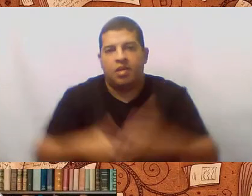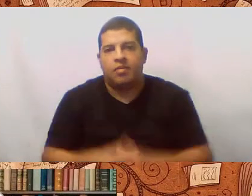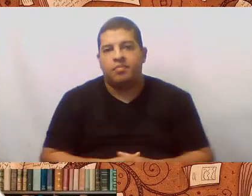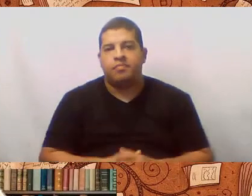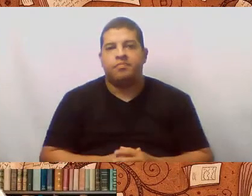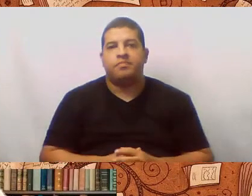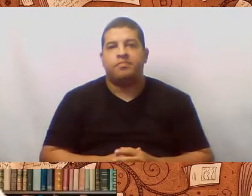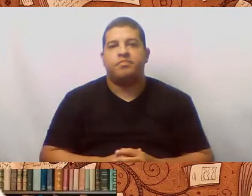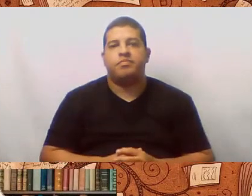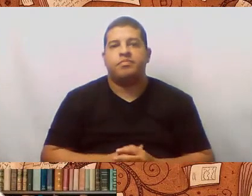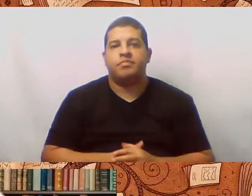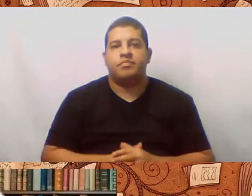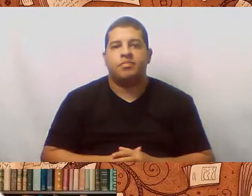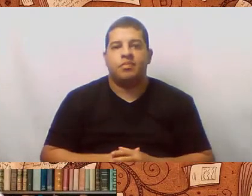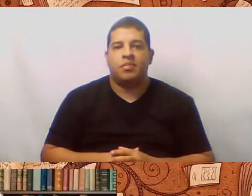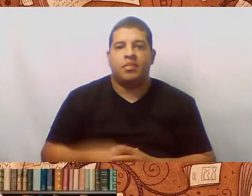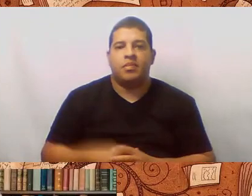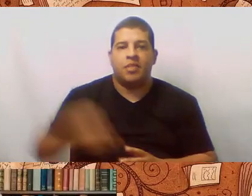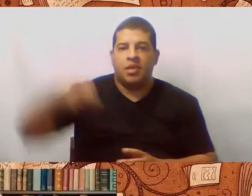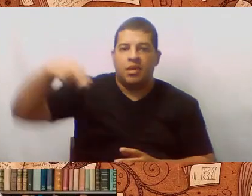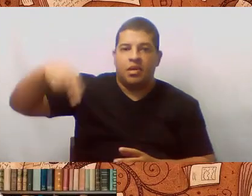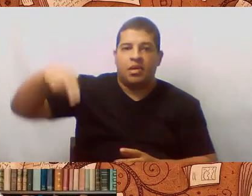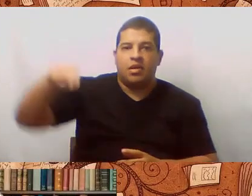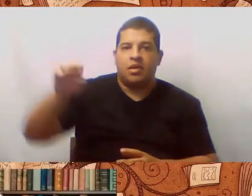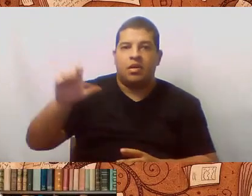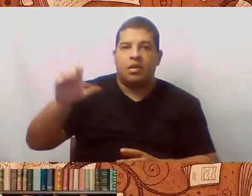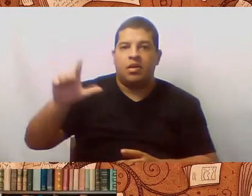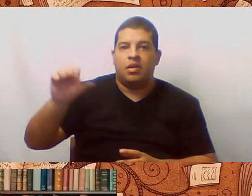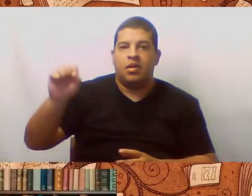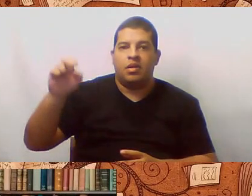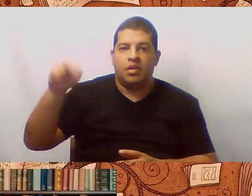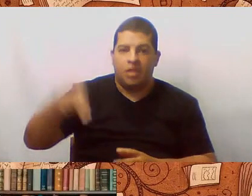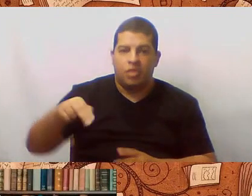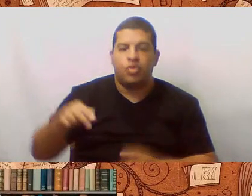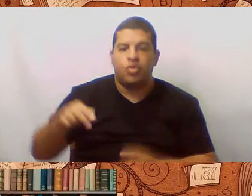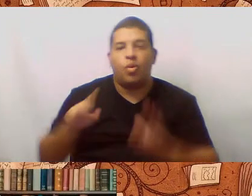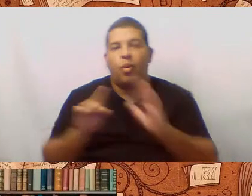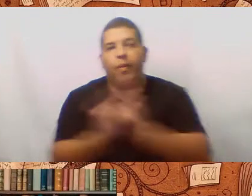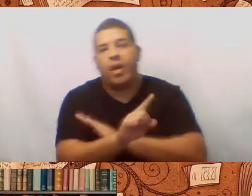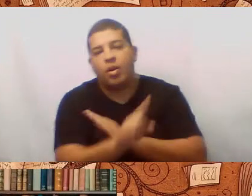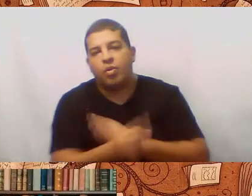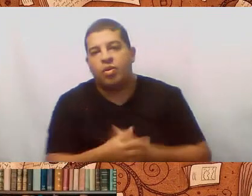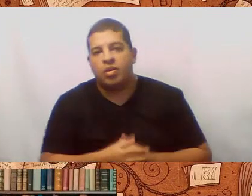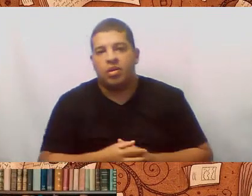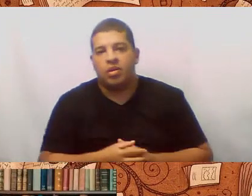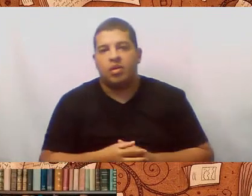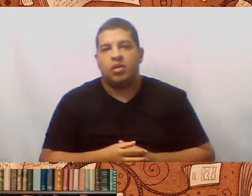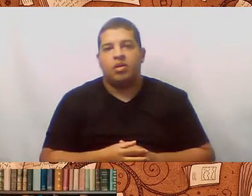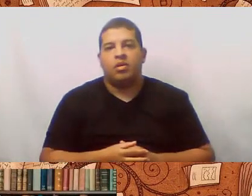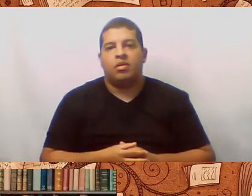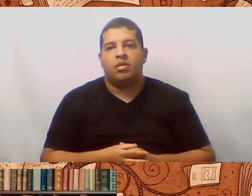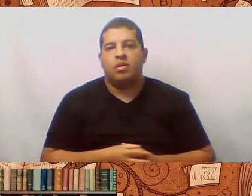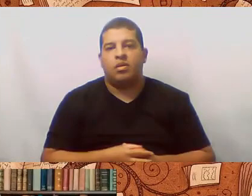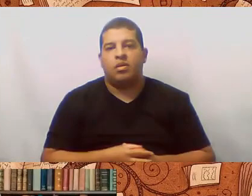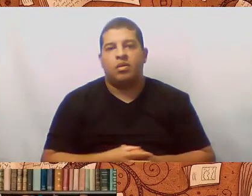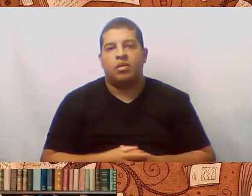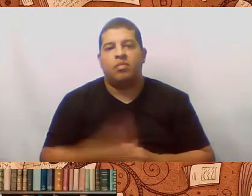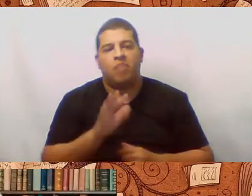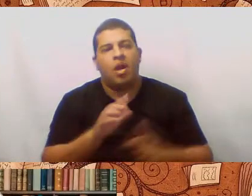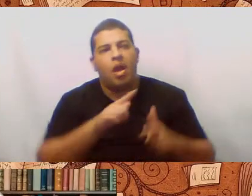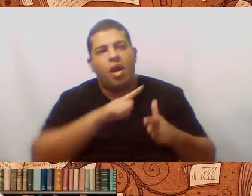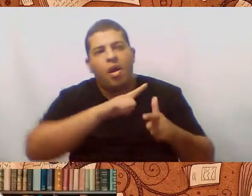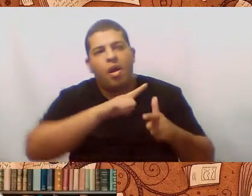A participação agora é de Nelson Rodrigues, e ele pergunta: existe um problema no recalcamento mal elaborado nos